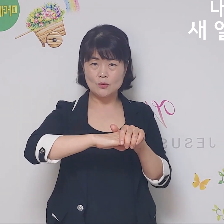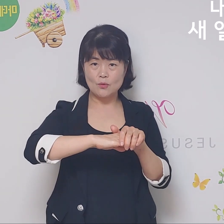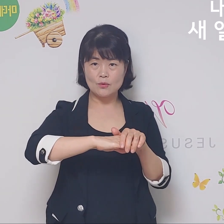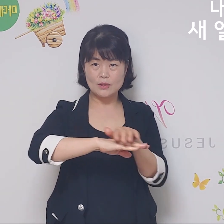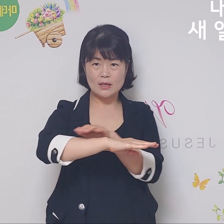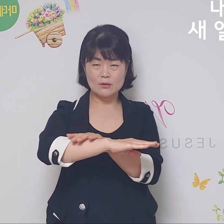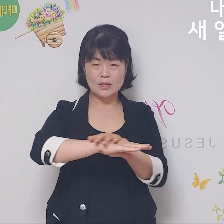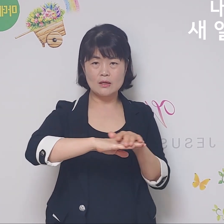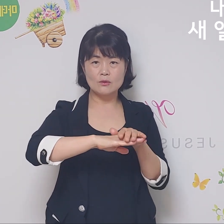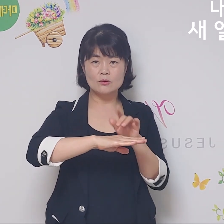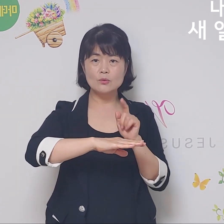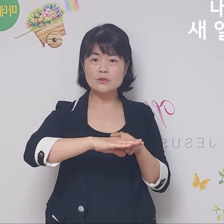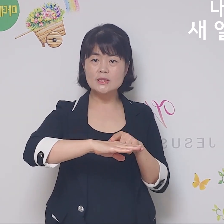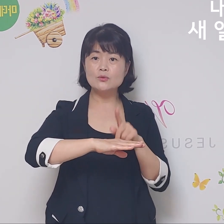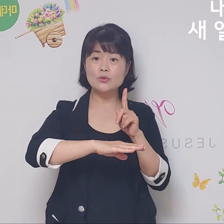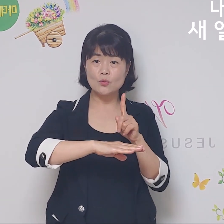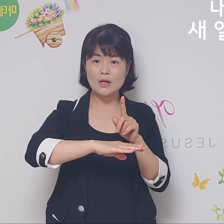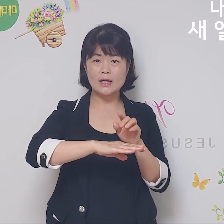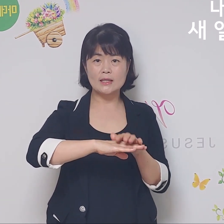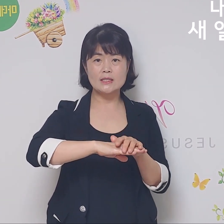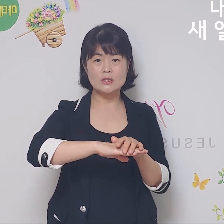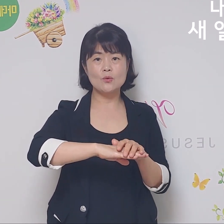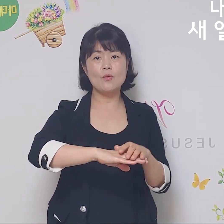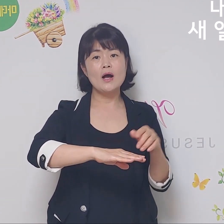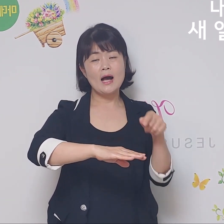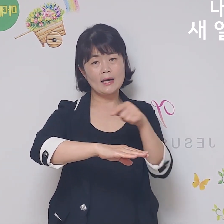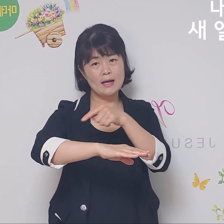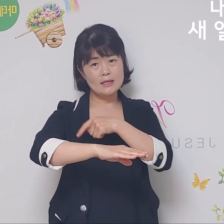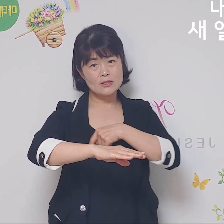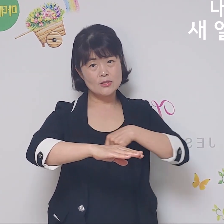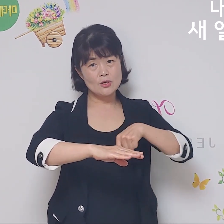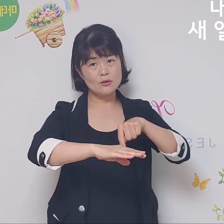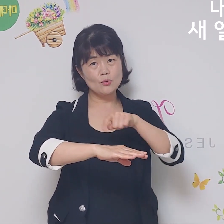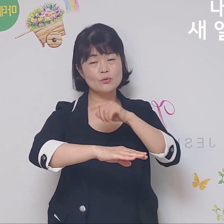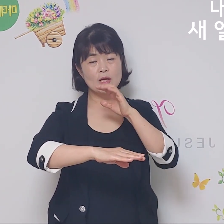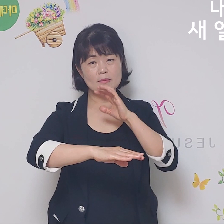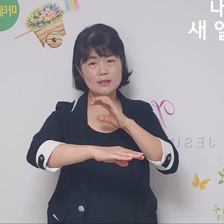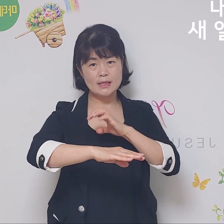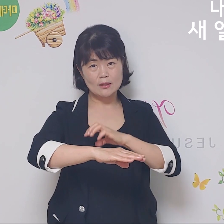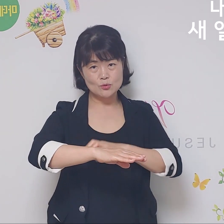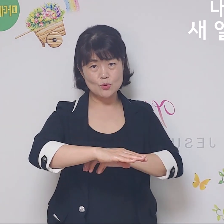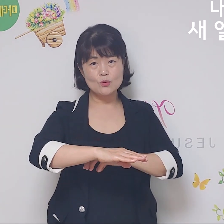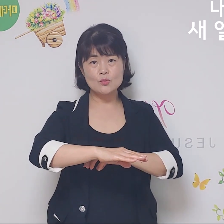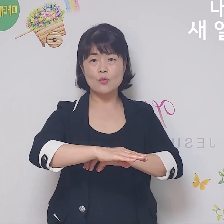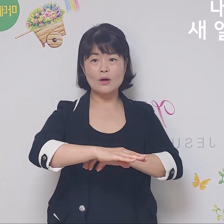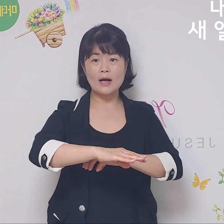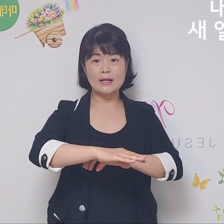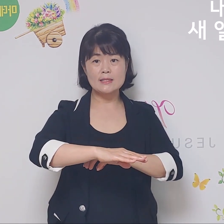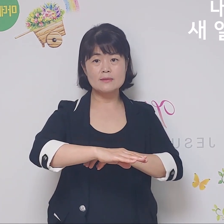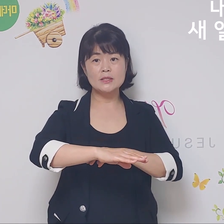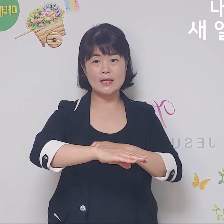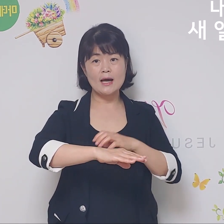세우시고 이렇게 손등이 위로 올라가게 하시고 아까 했었죠? 동그라미 장소, 속 아까 했습니다.